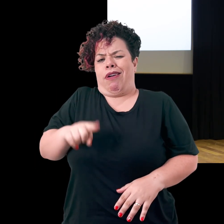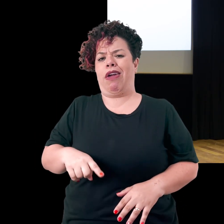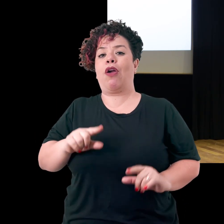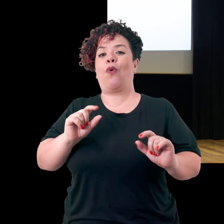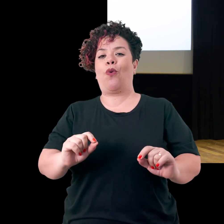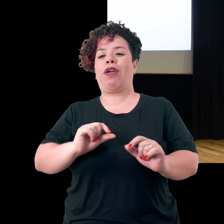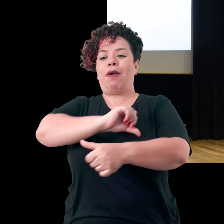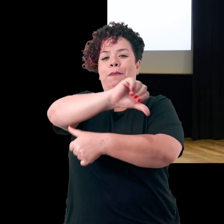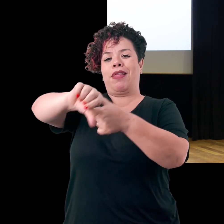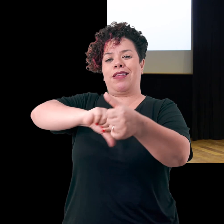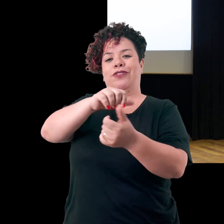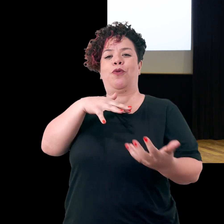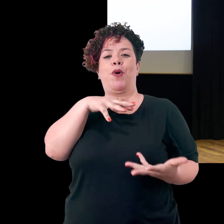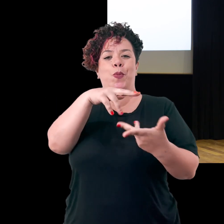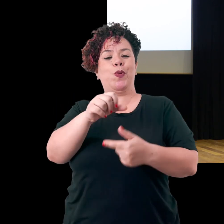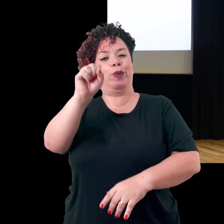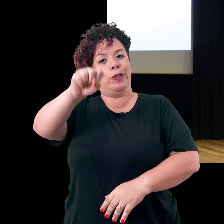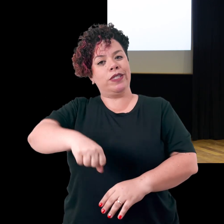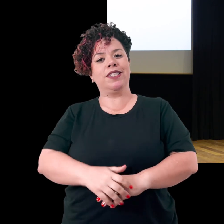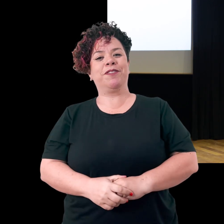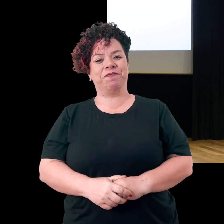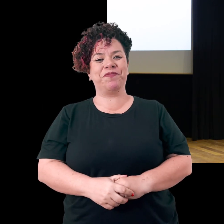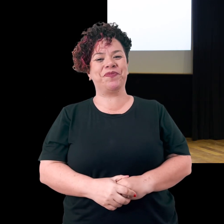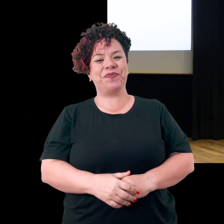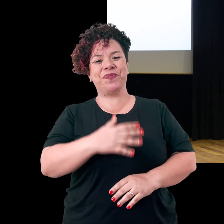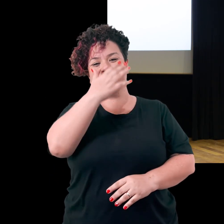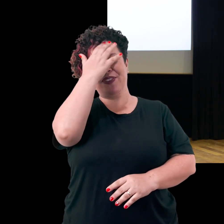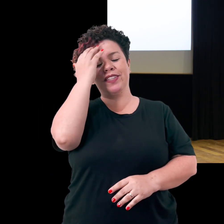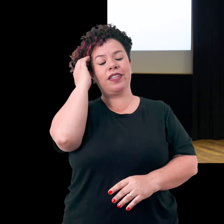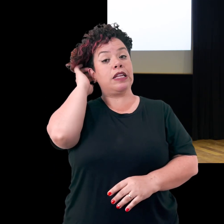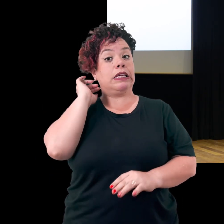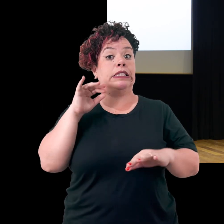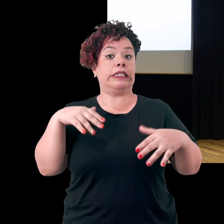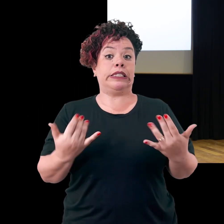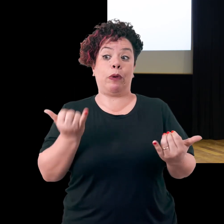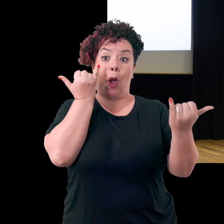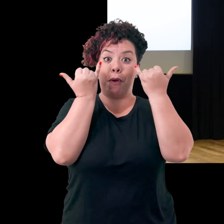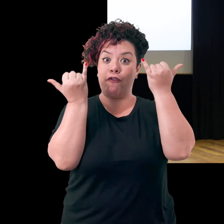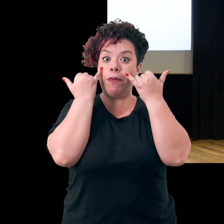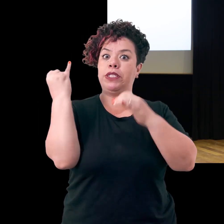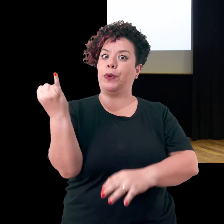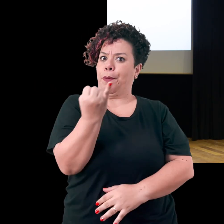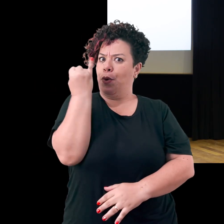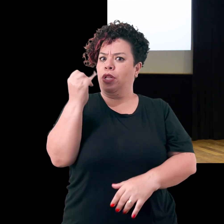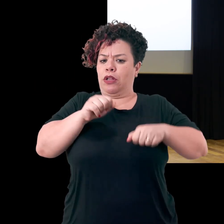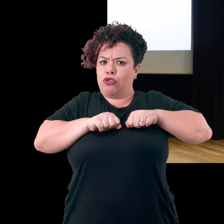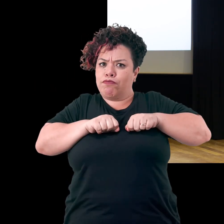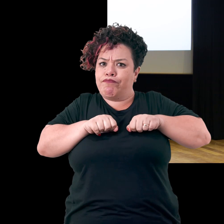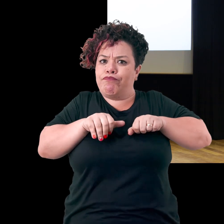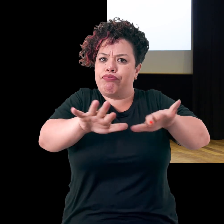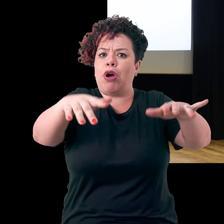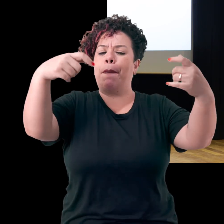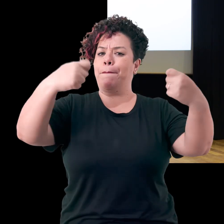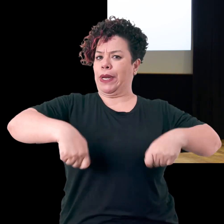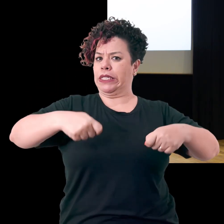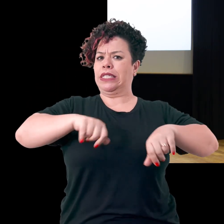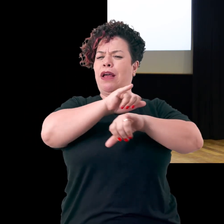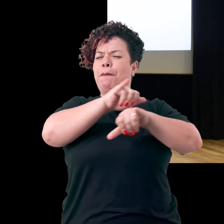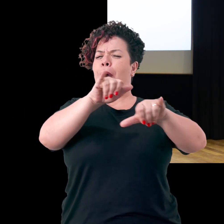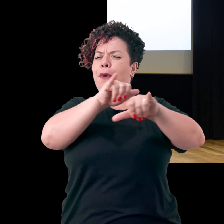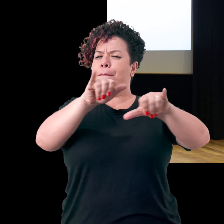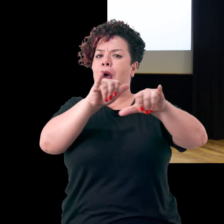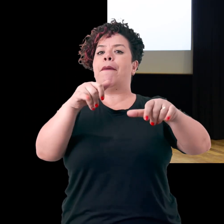agente de transformação do planeta. E essa é uma mensagem que a gente tem que passar, fortemente.